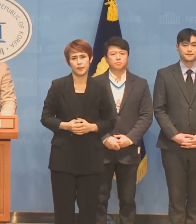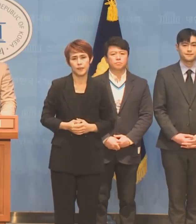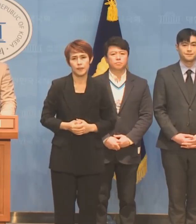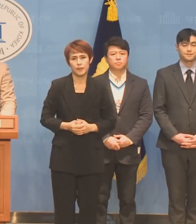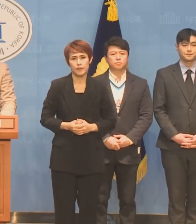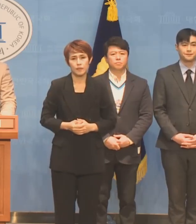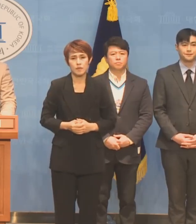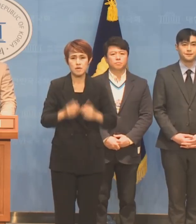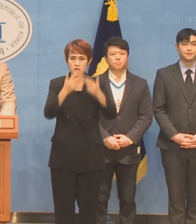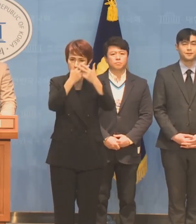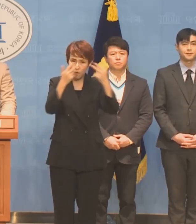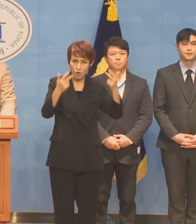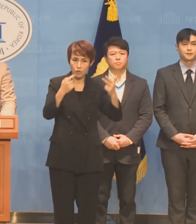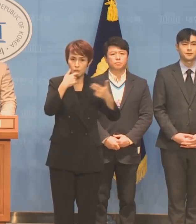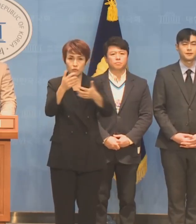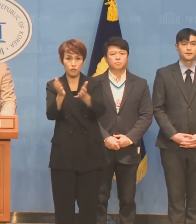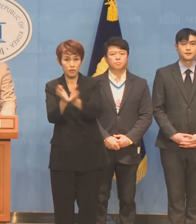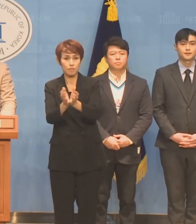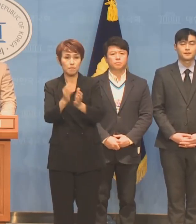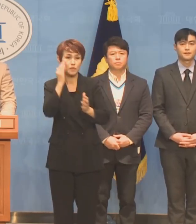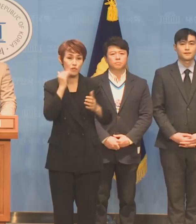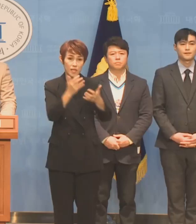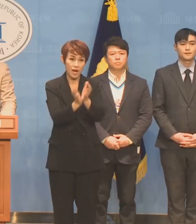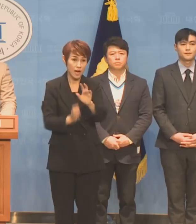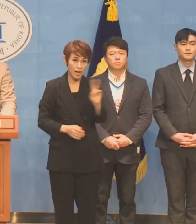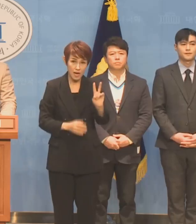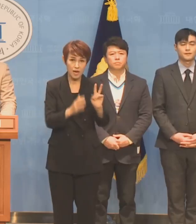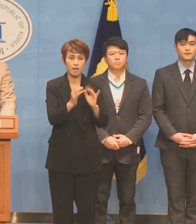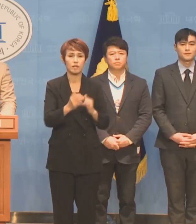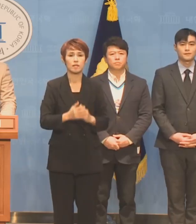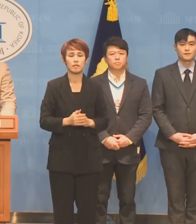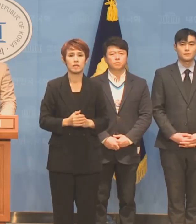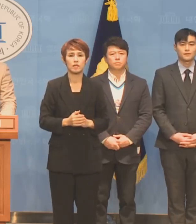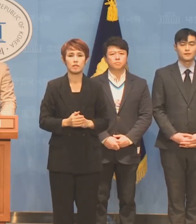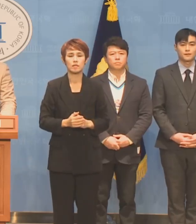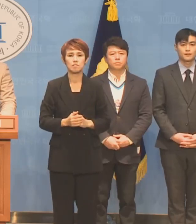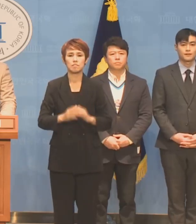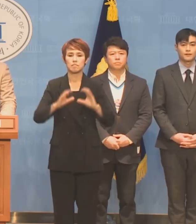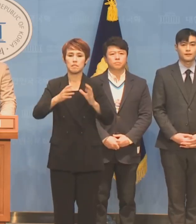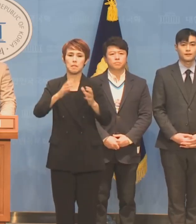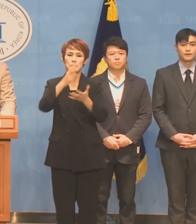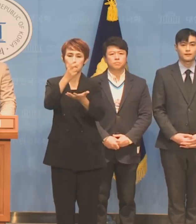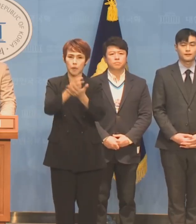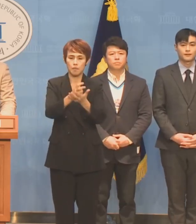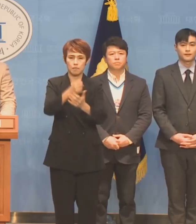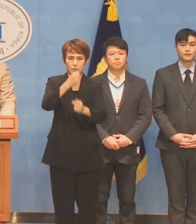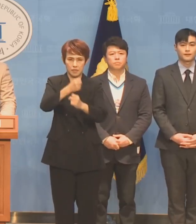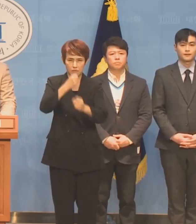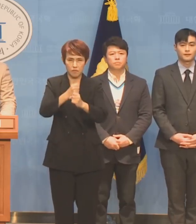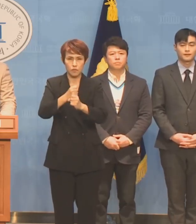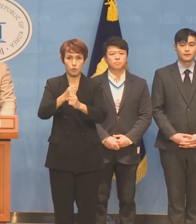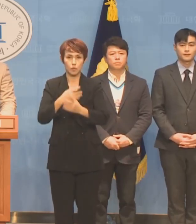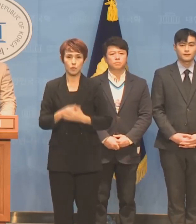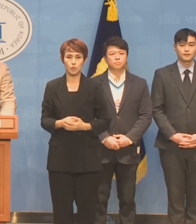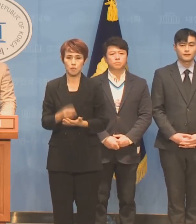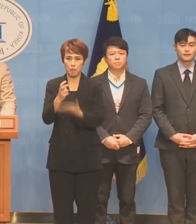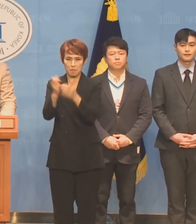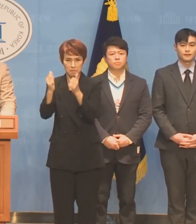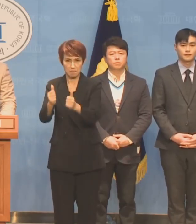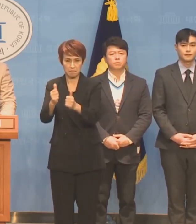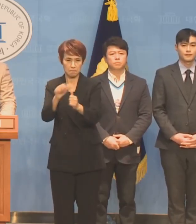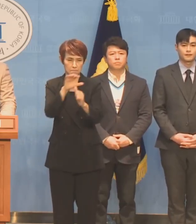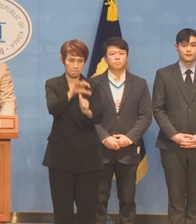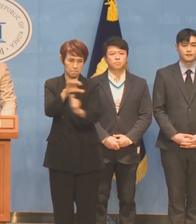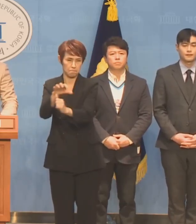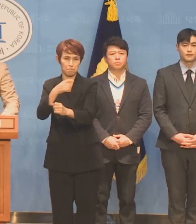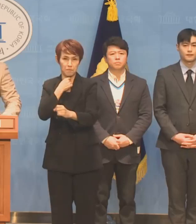여기에 이재명과 민주당은 입법, 행정, 사법 모두를 손아귀에 넣고 한미일 동맹을 약화하려는 할